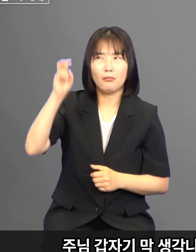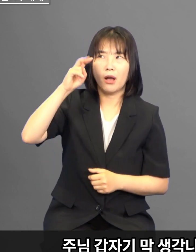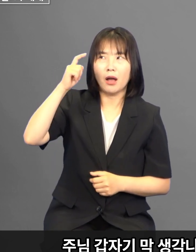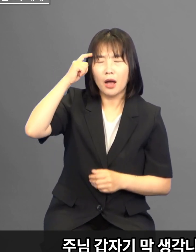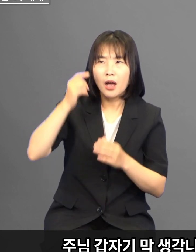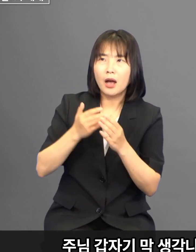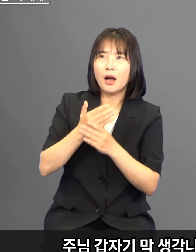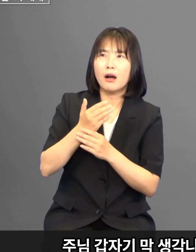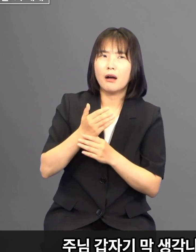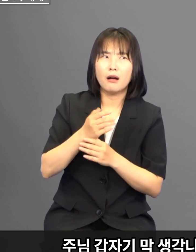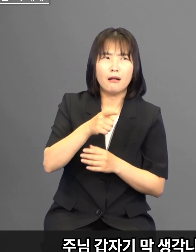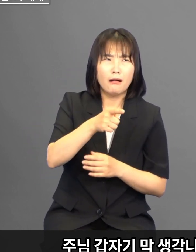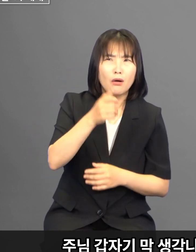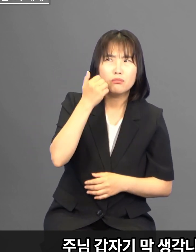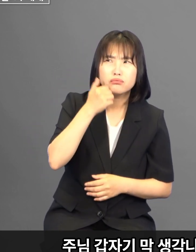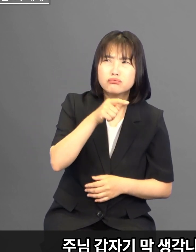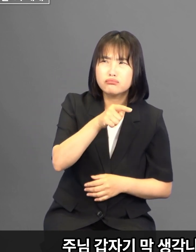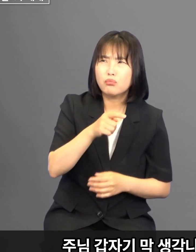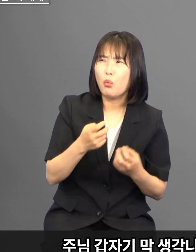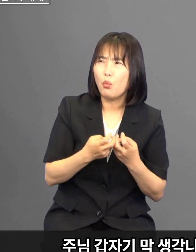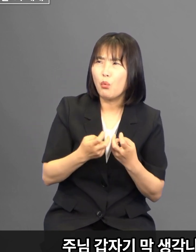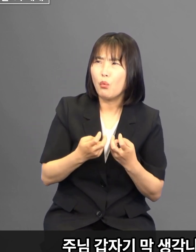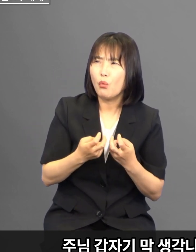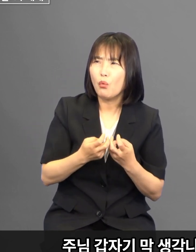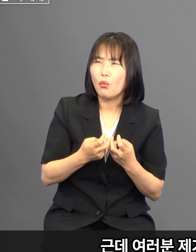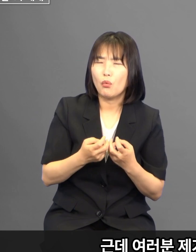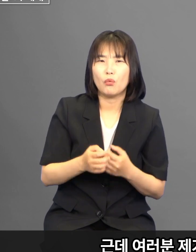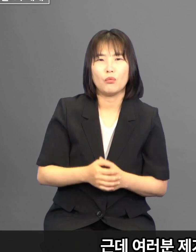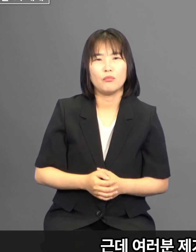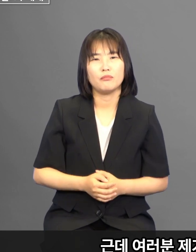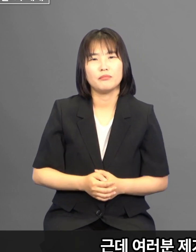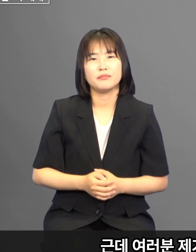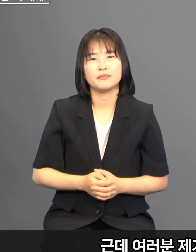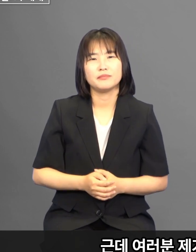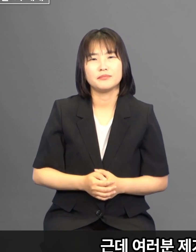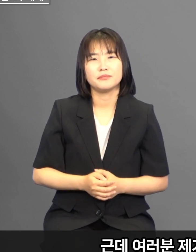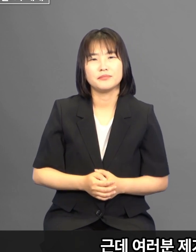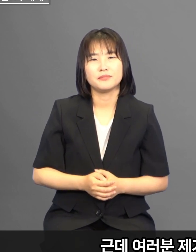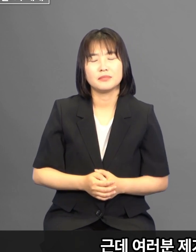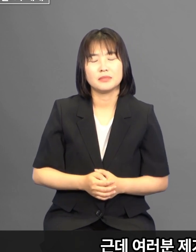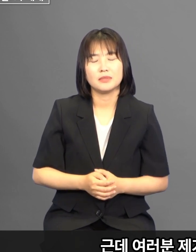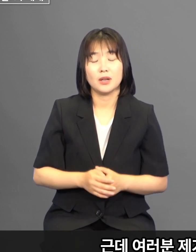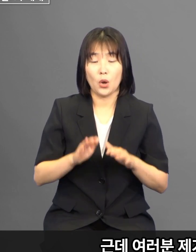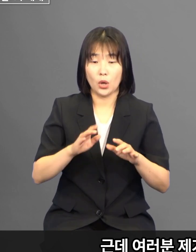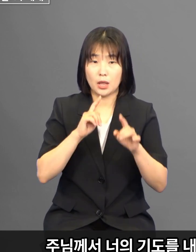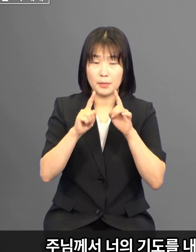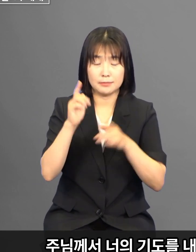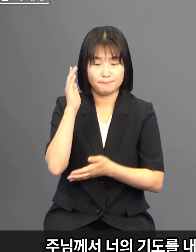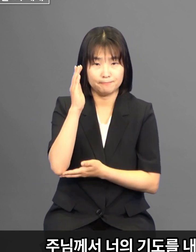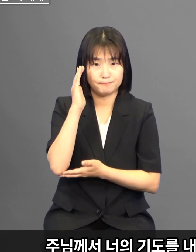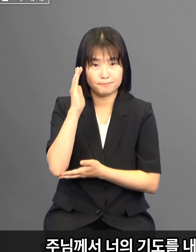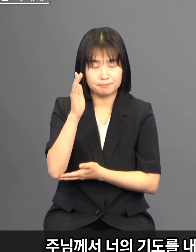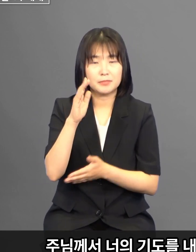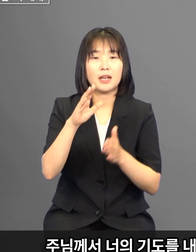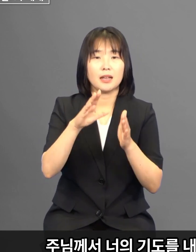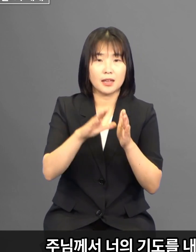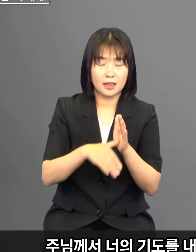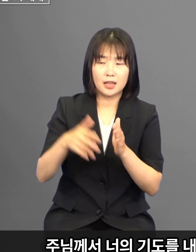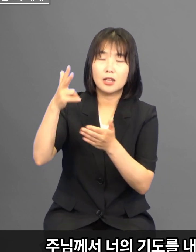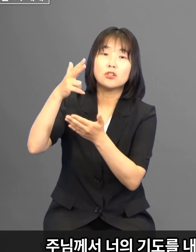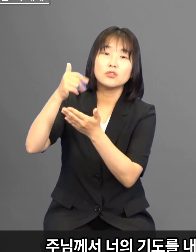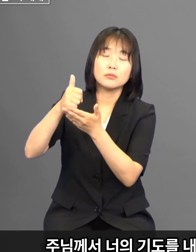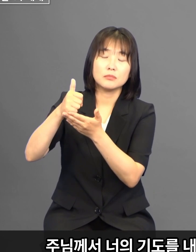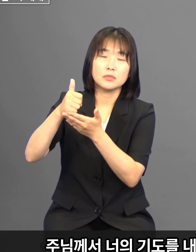누가 주여, 그 영혼 어떡합니까? 그러면서. 근데 여러분, 제가 이제 이 말씀을 오늘 전하면서 주님께서